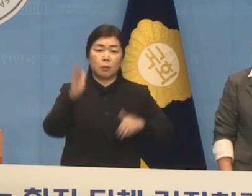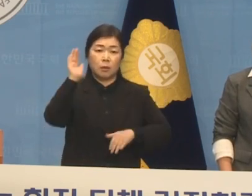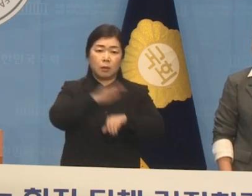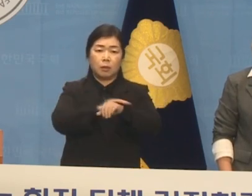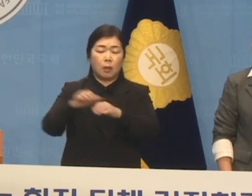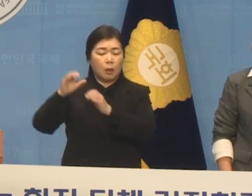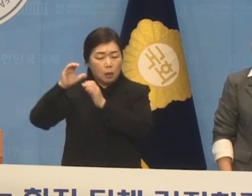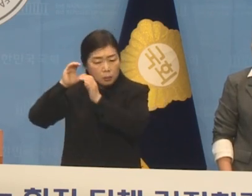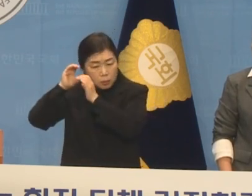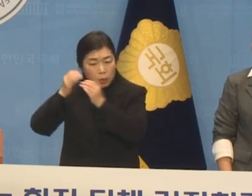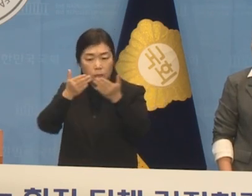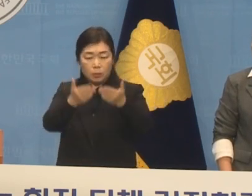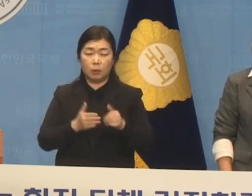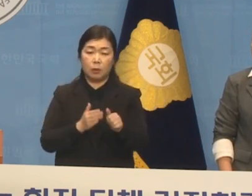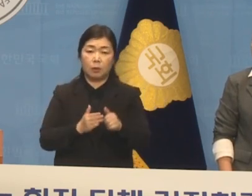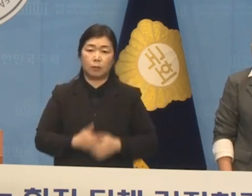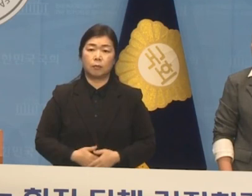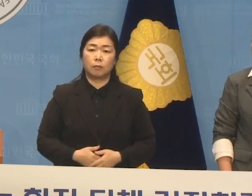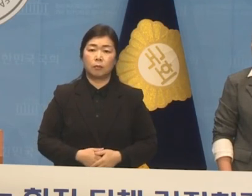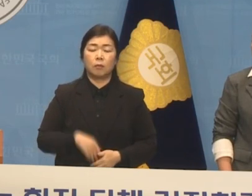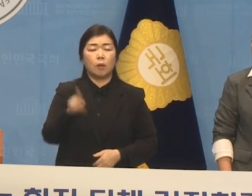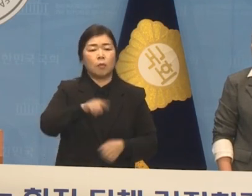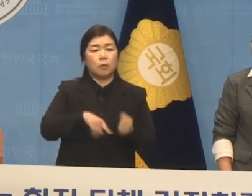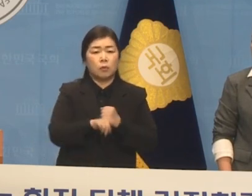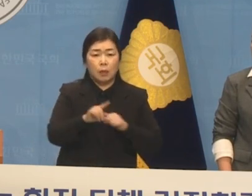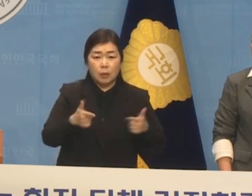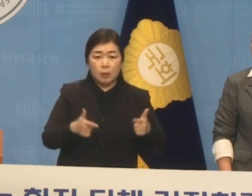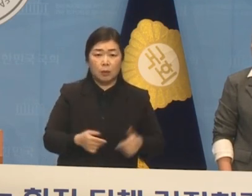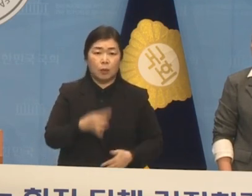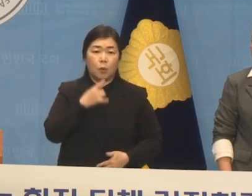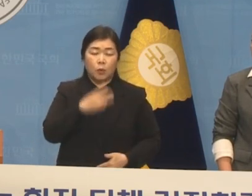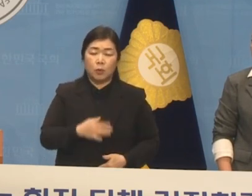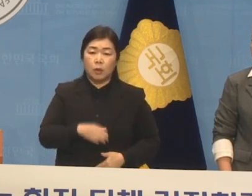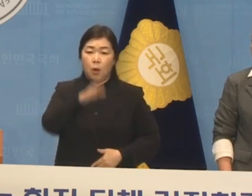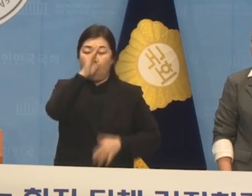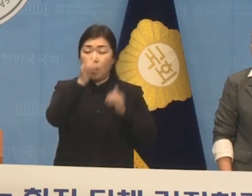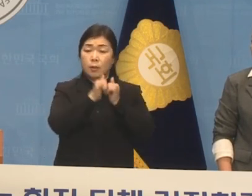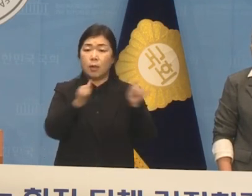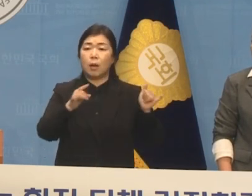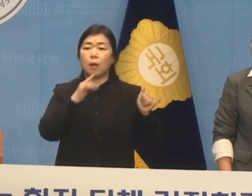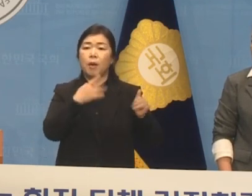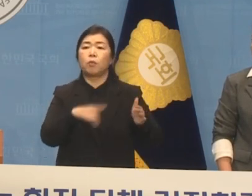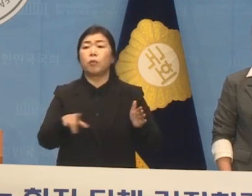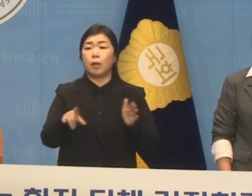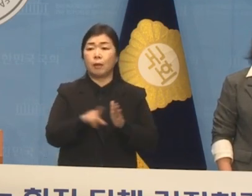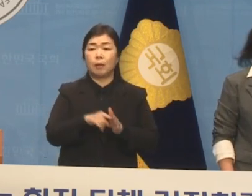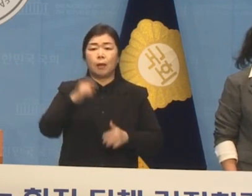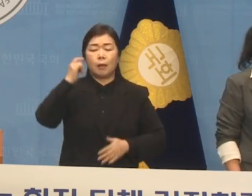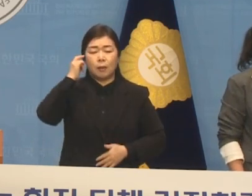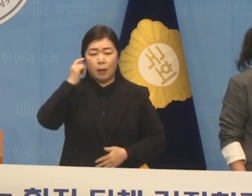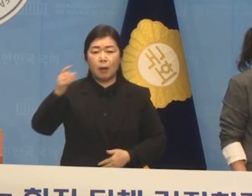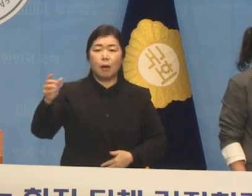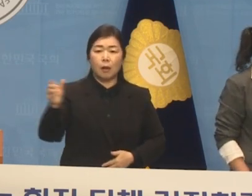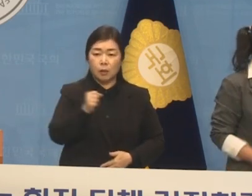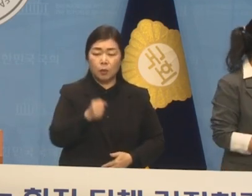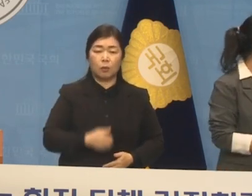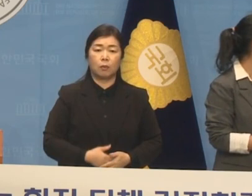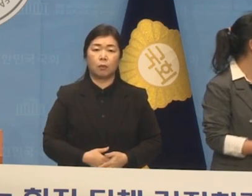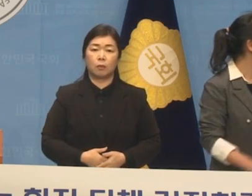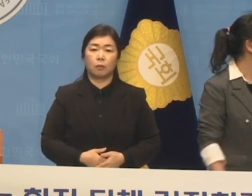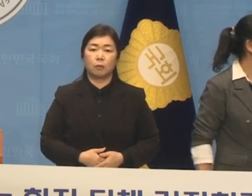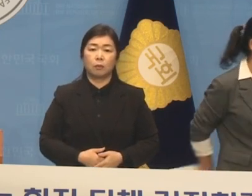경청해서 다른 이유도 아닌 오직 환자만을 위한다는 생각으로